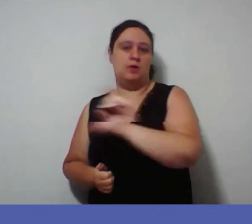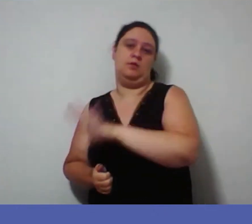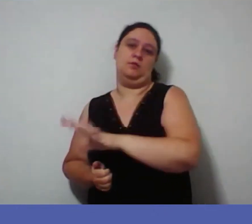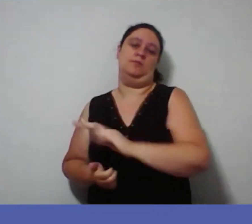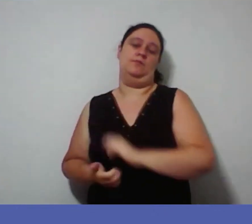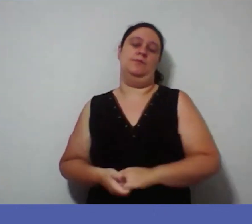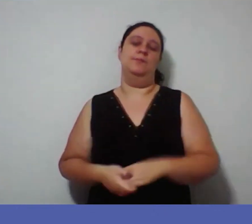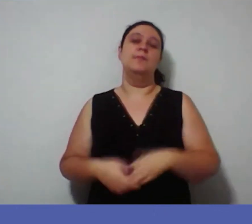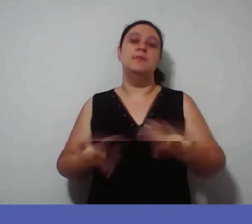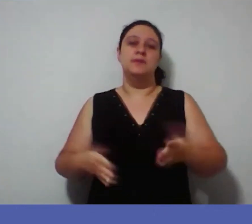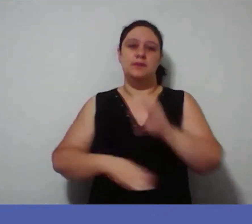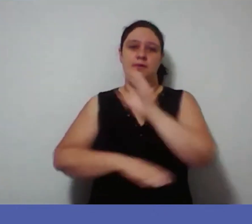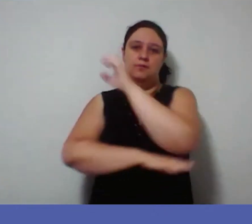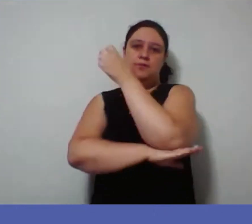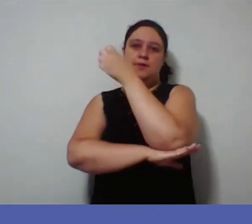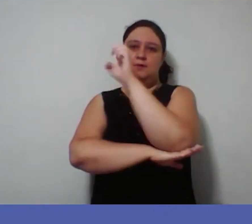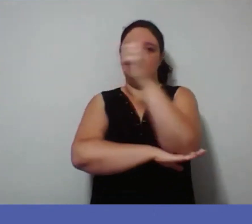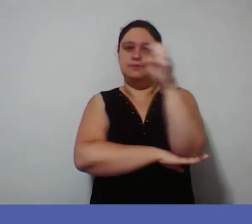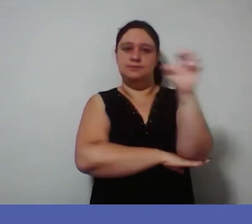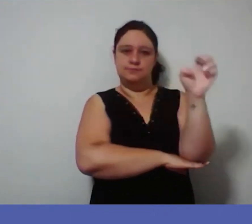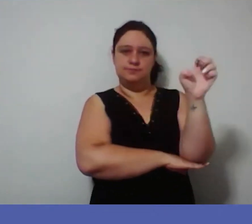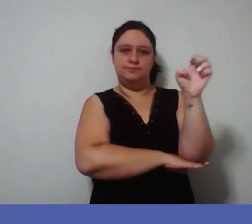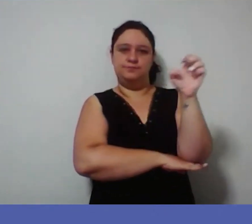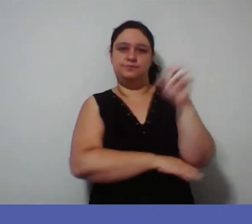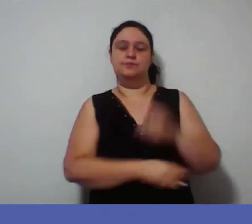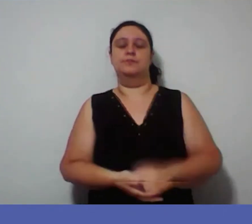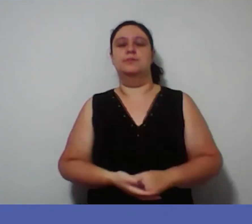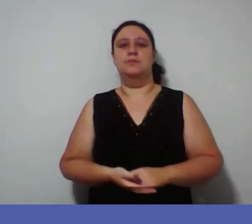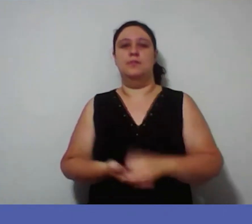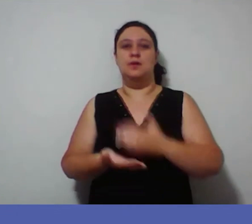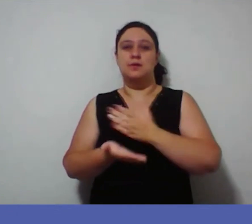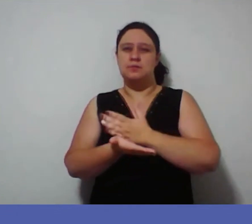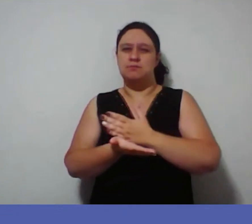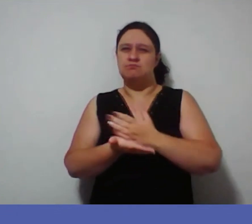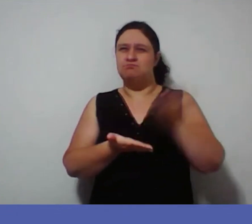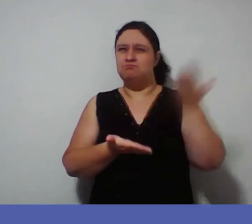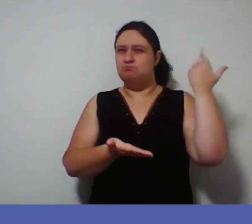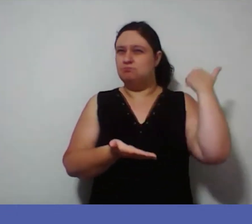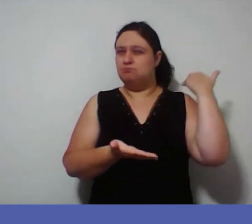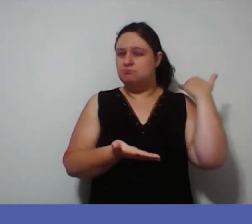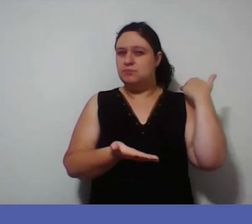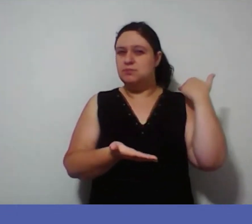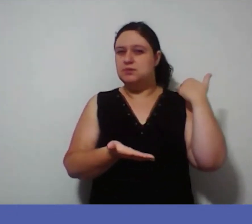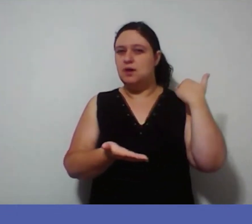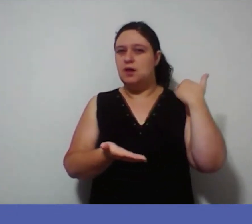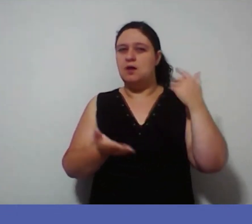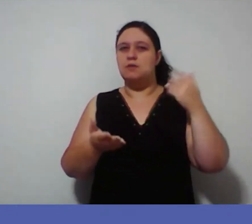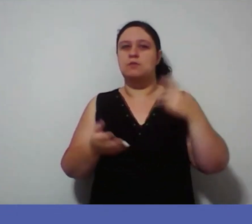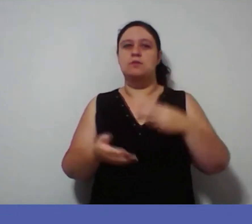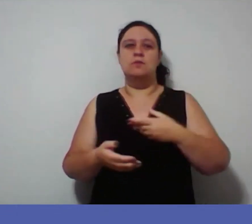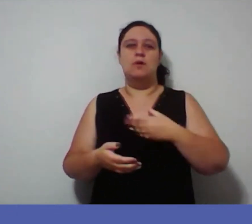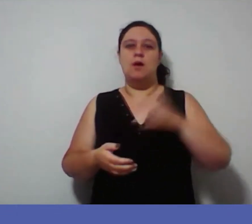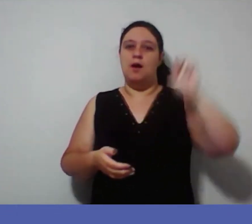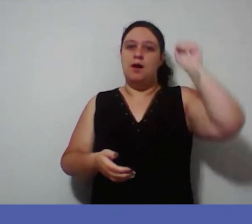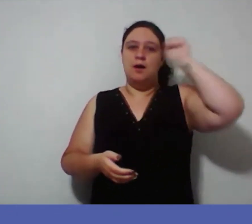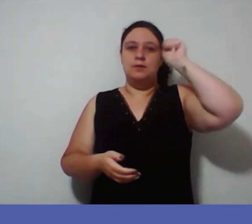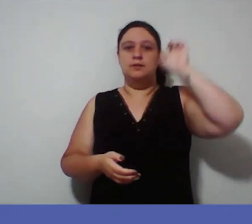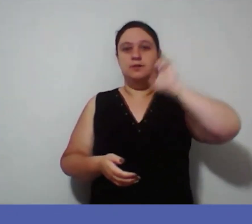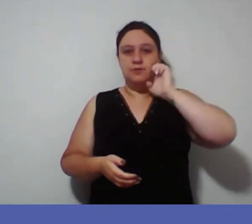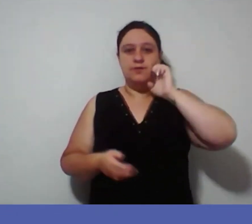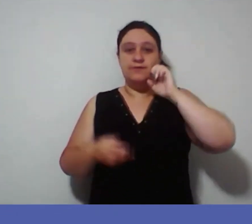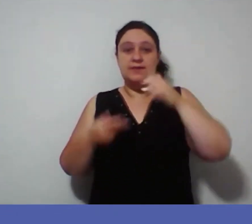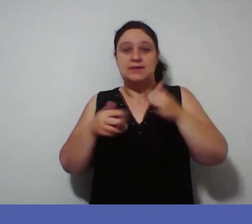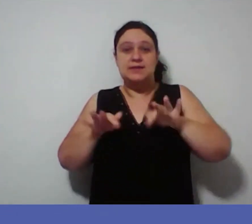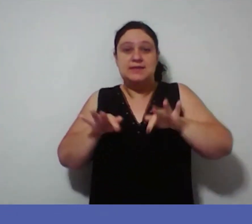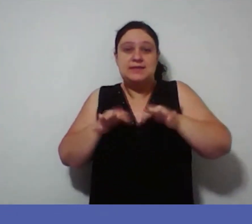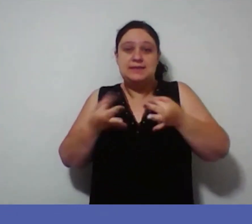do Éden, desde o princípio, o homem era simples. E agora, irmãos, nós estamos retornando ao